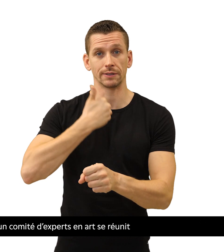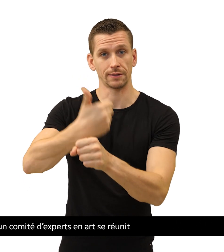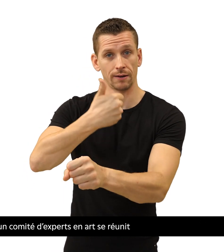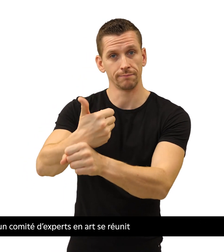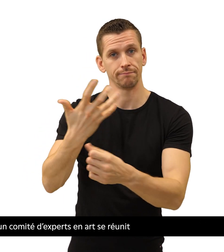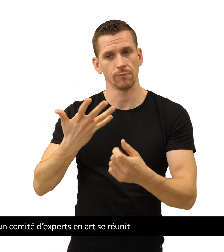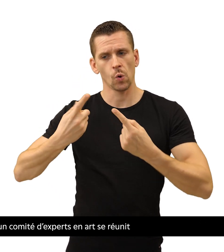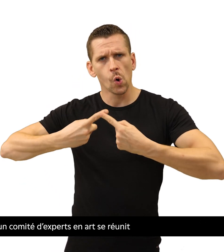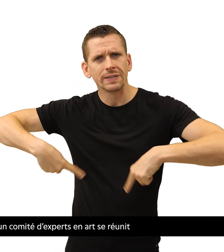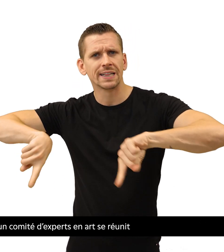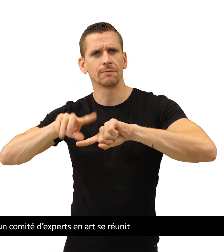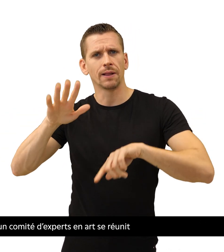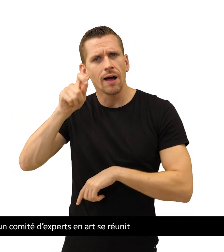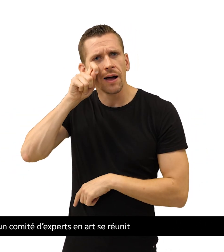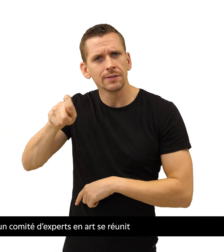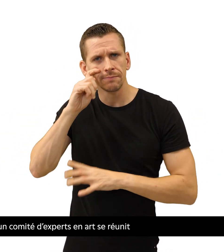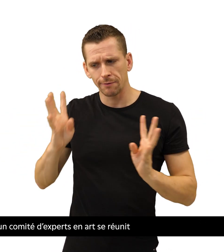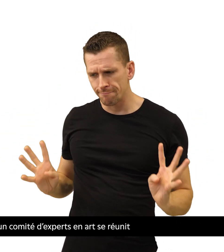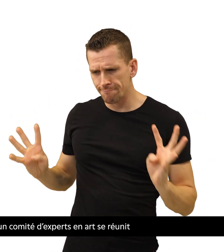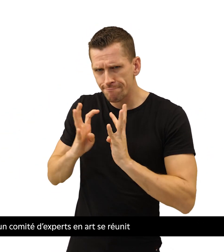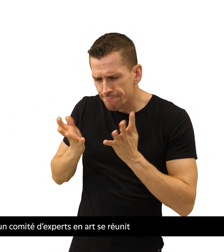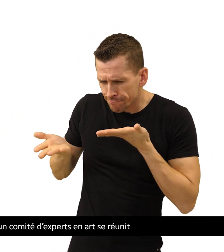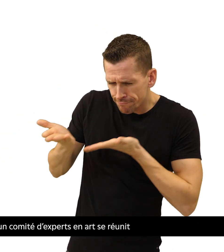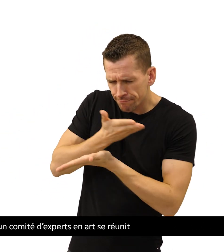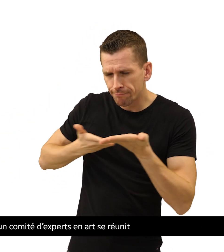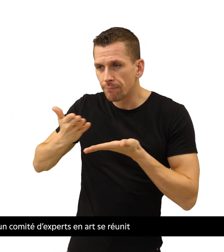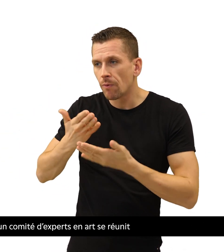Chaque année, un comité d'experts en art se réunit